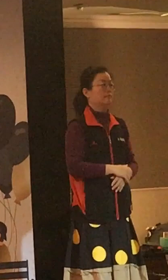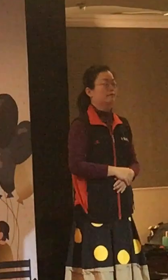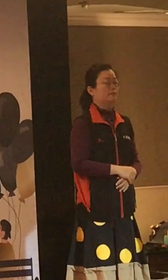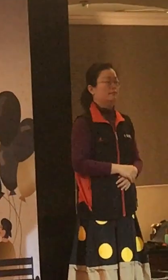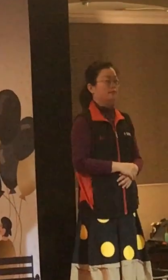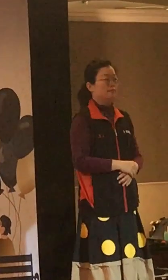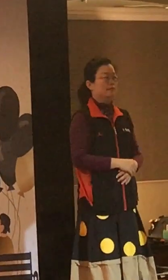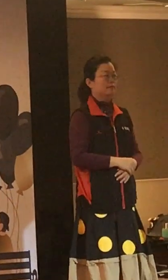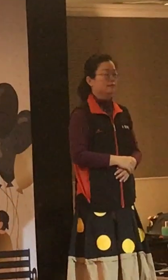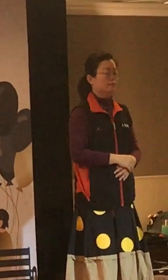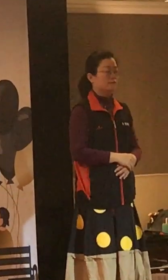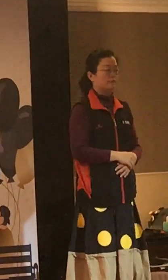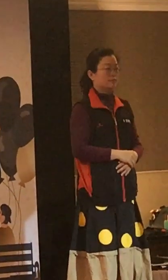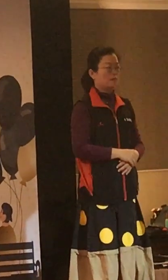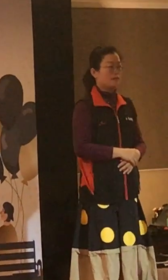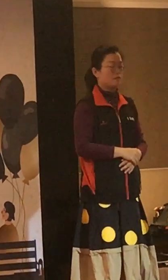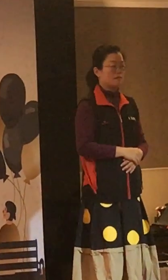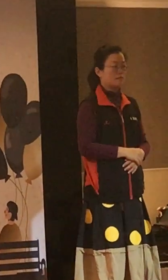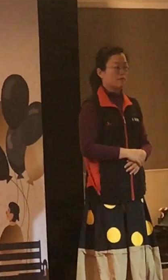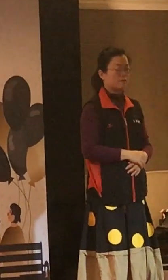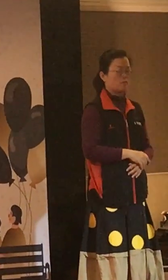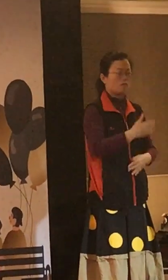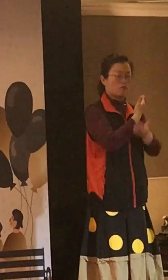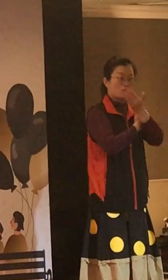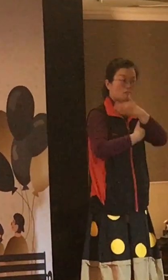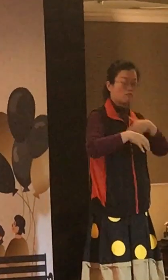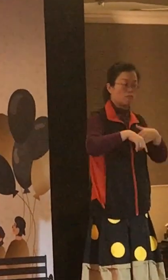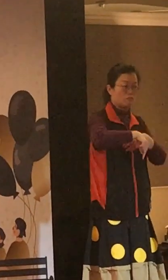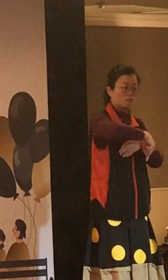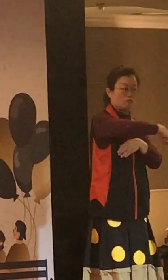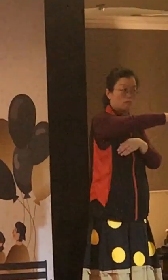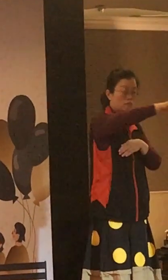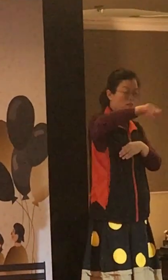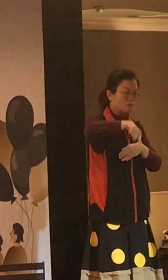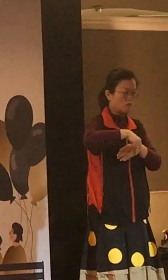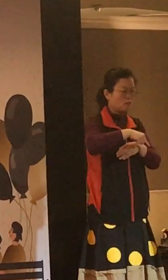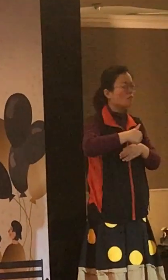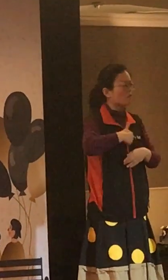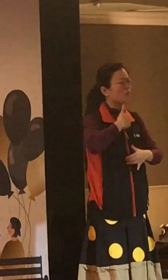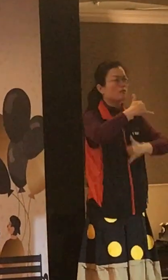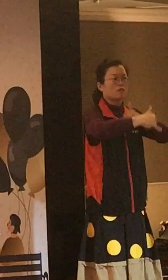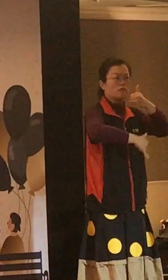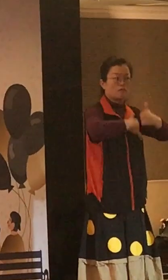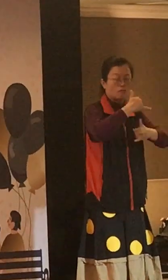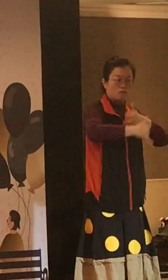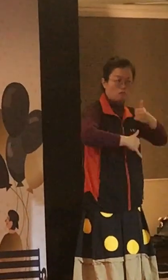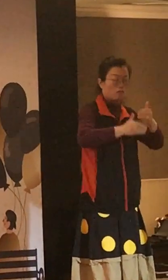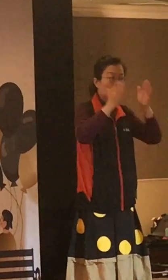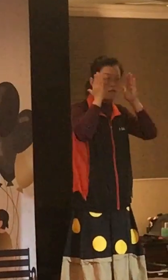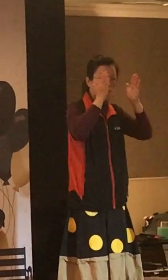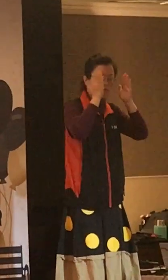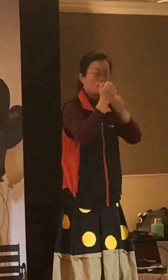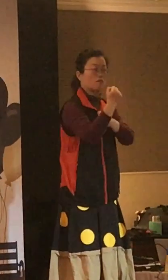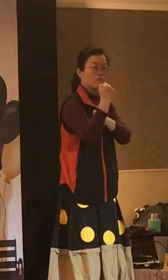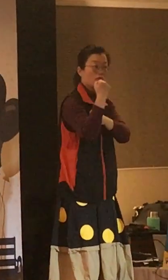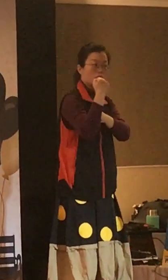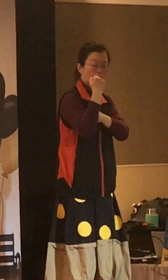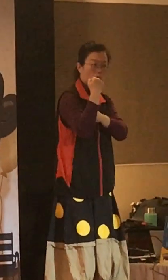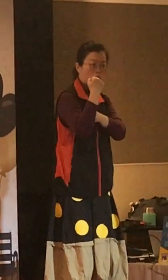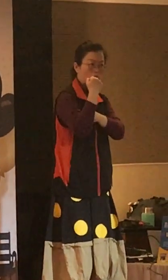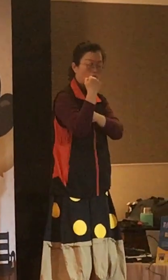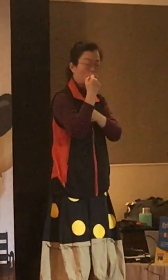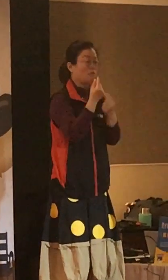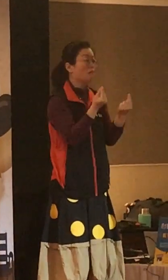们很多人其实他们都非常努力啊、哦、那不管在他们的生活上以及他